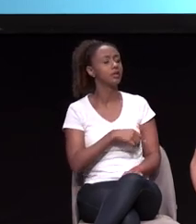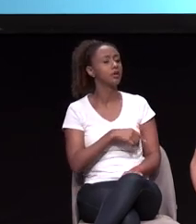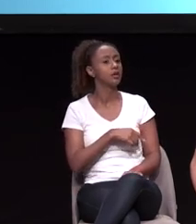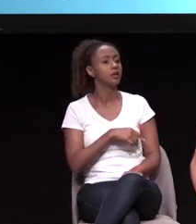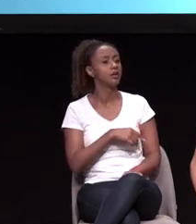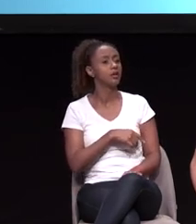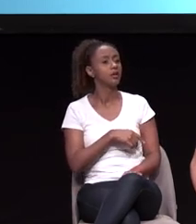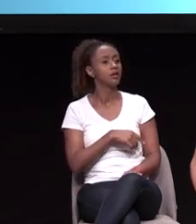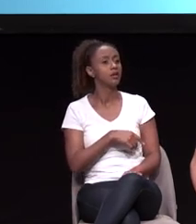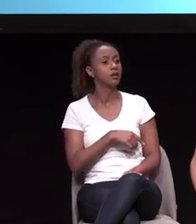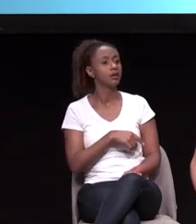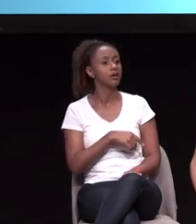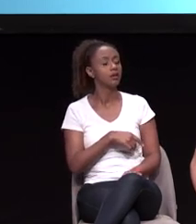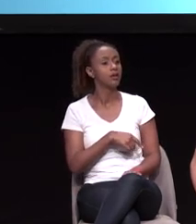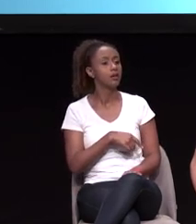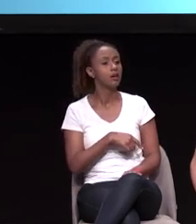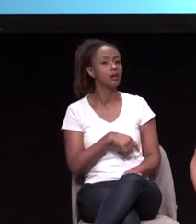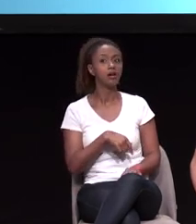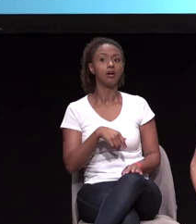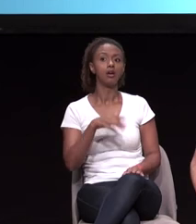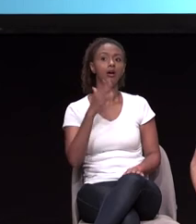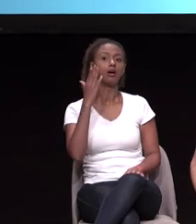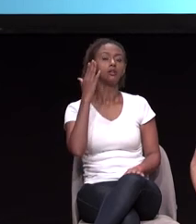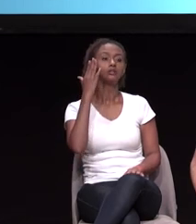de anísio teixeira